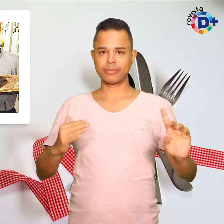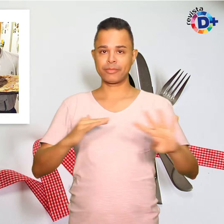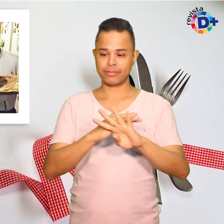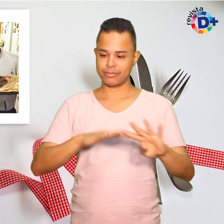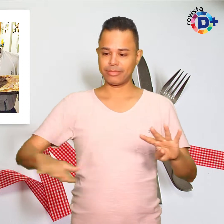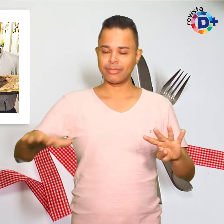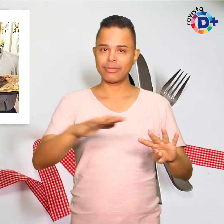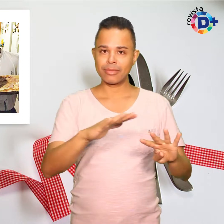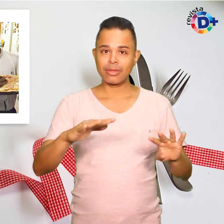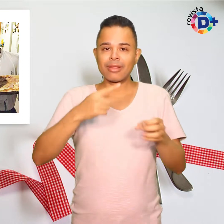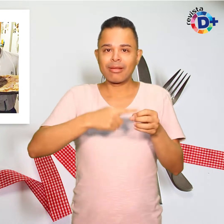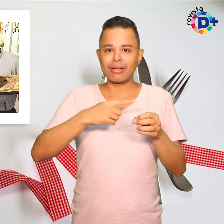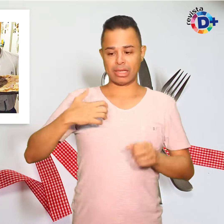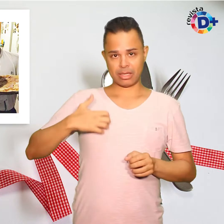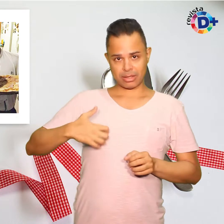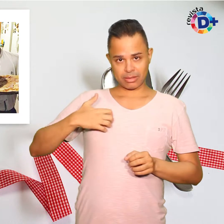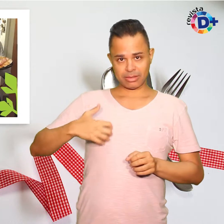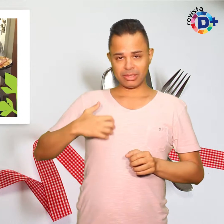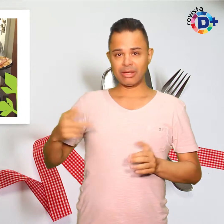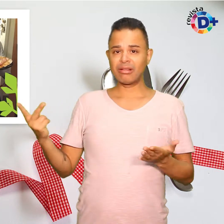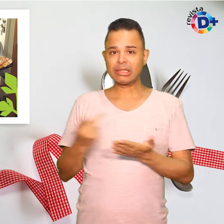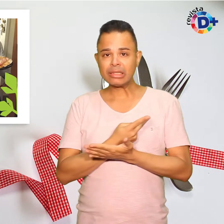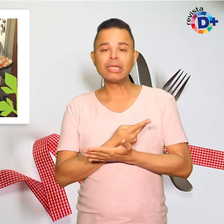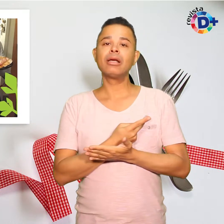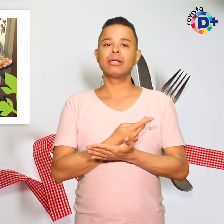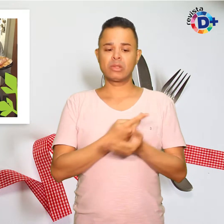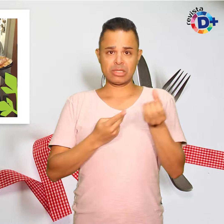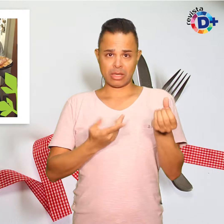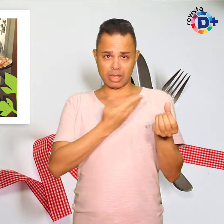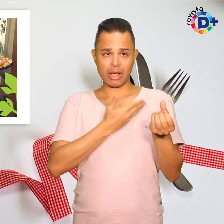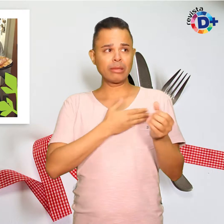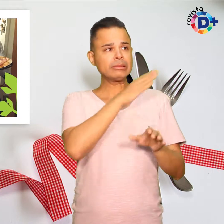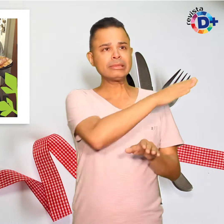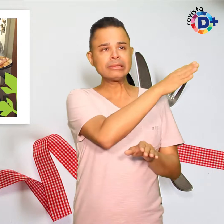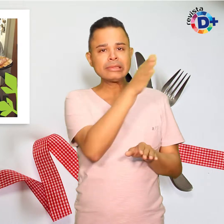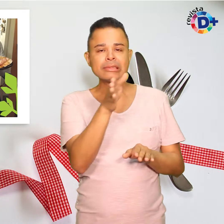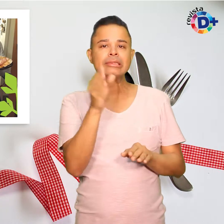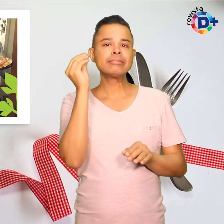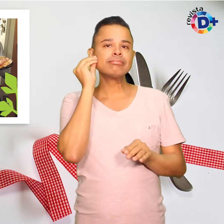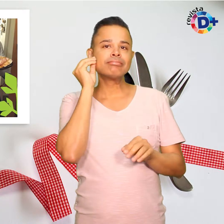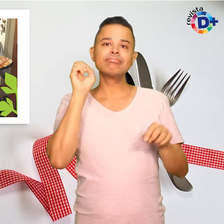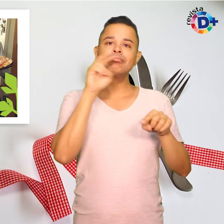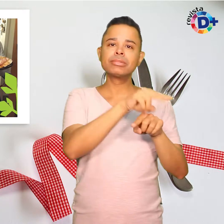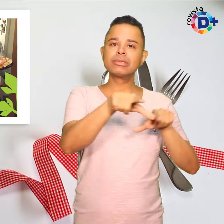argentina tentaram uma colocação no mercado de trabalho mas por conta de barreiras atitudinais